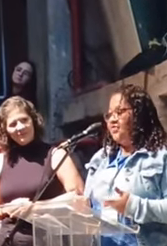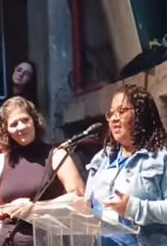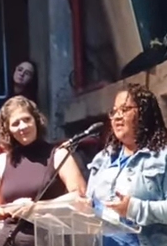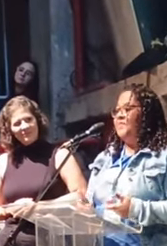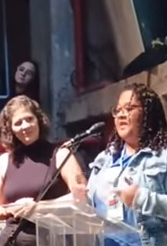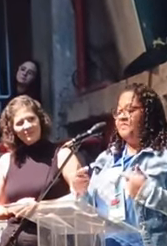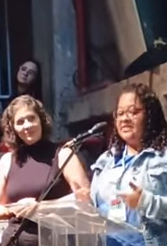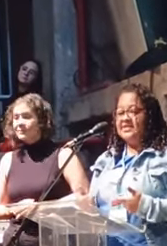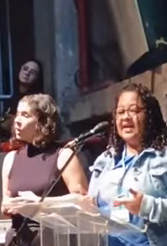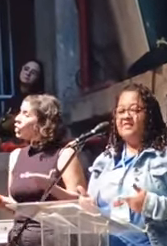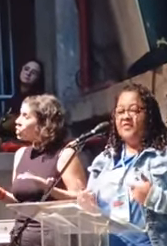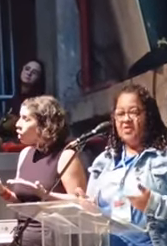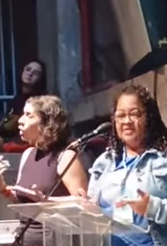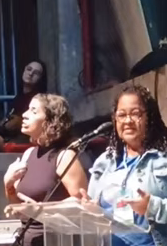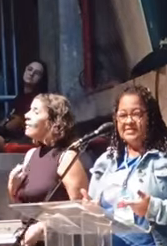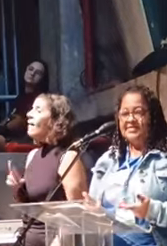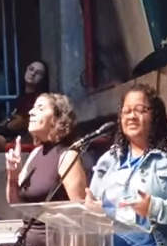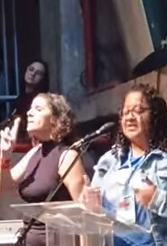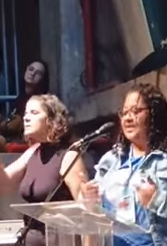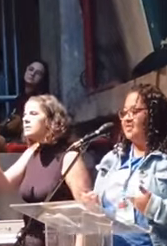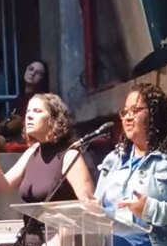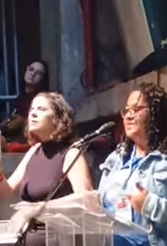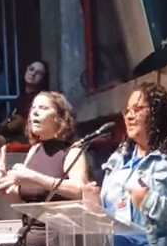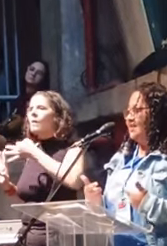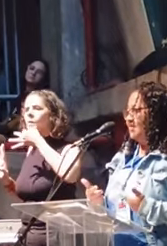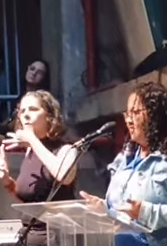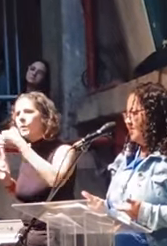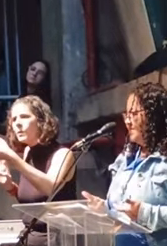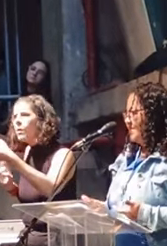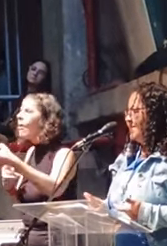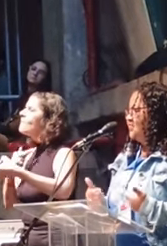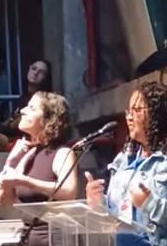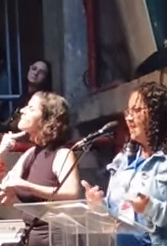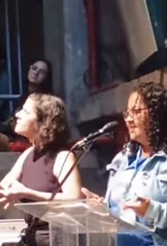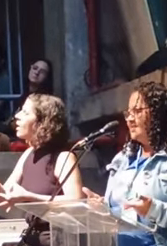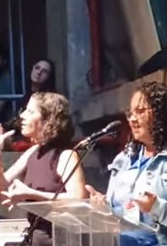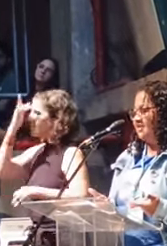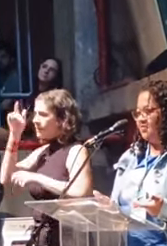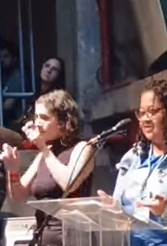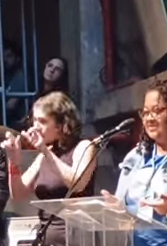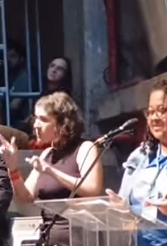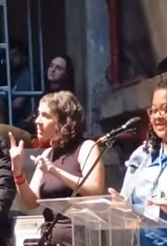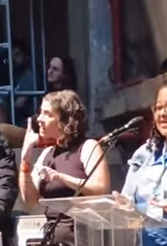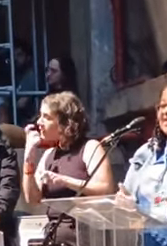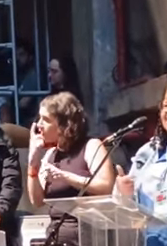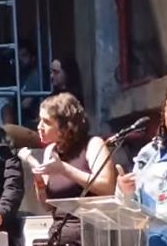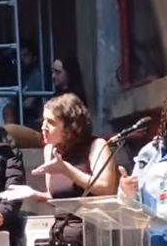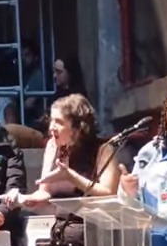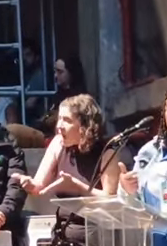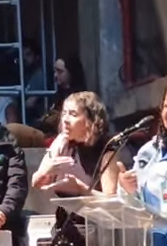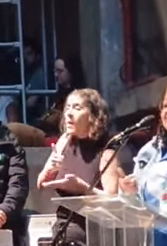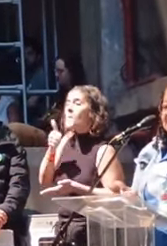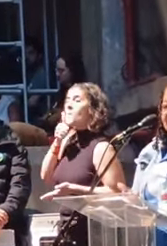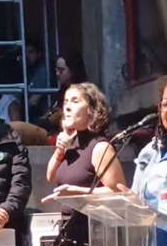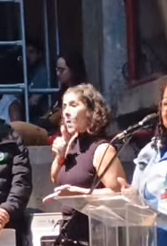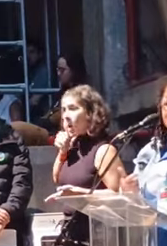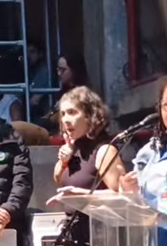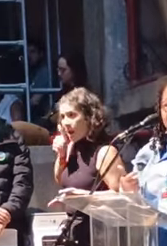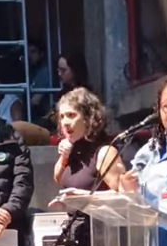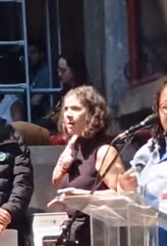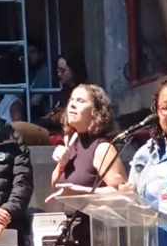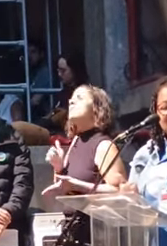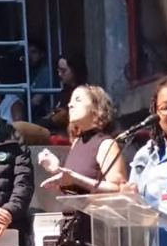E hoje eu estou aqui para representar a voz dos catadores e catadoras, das mulheres catadoras, e dizer